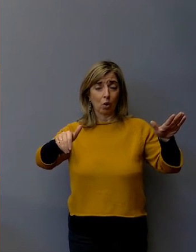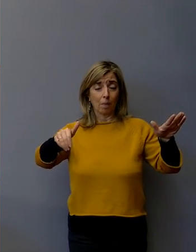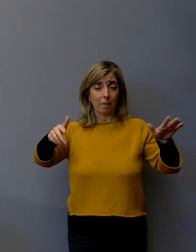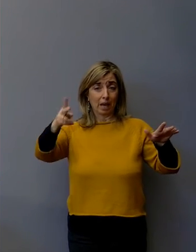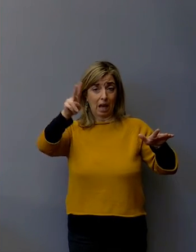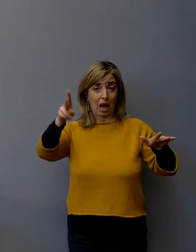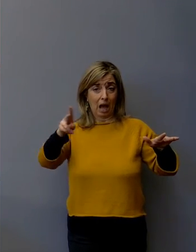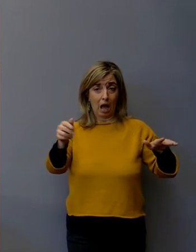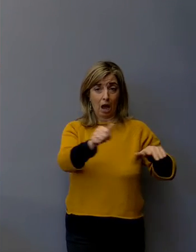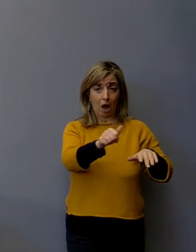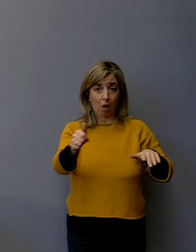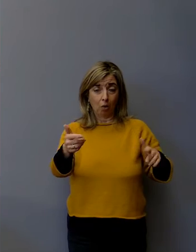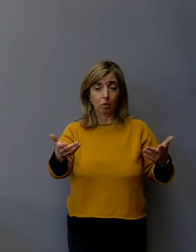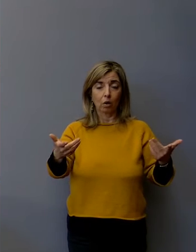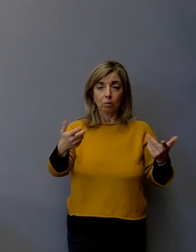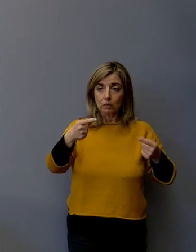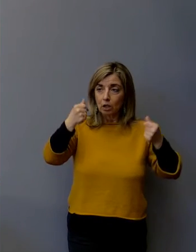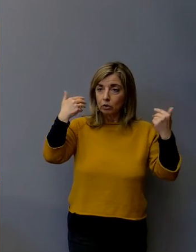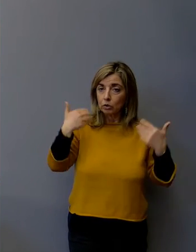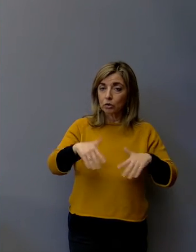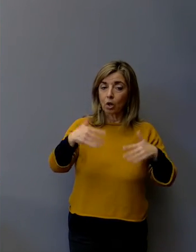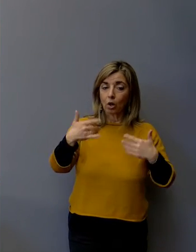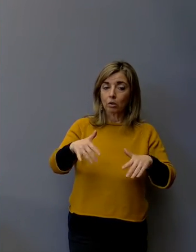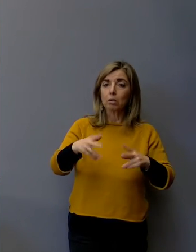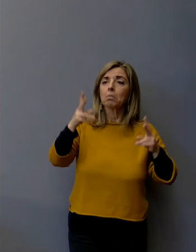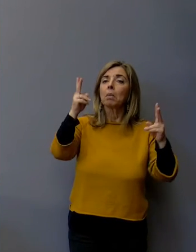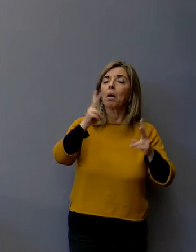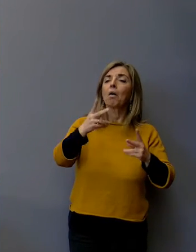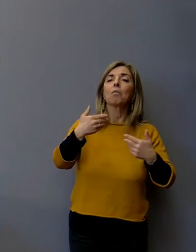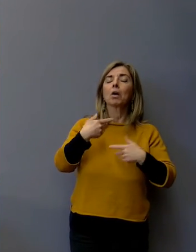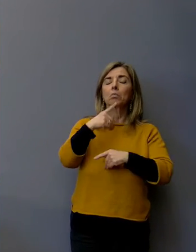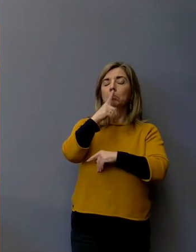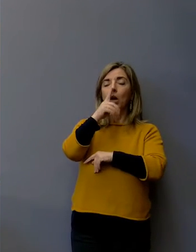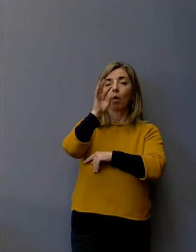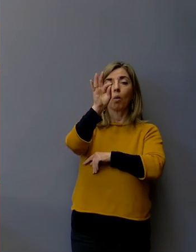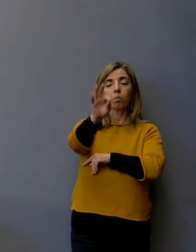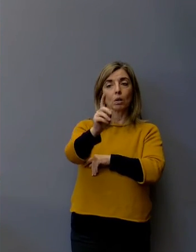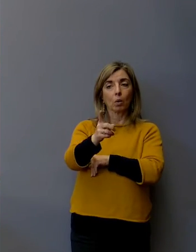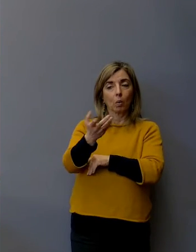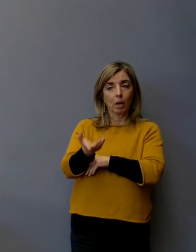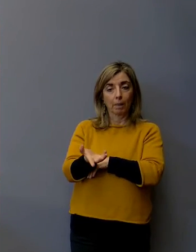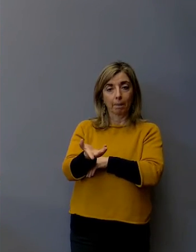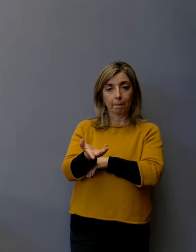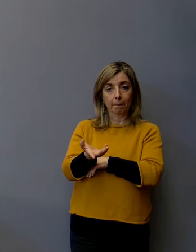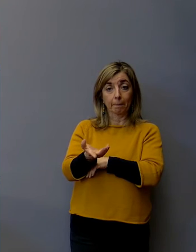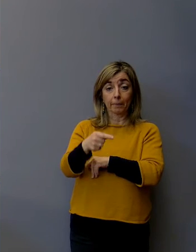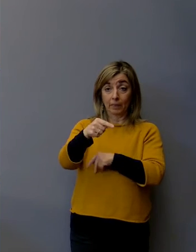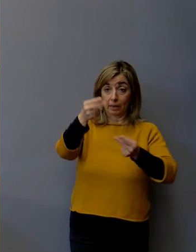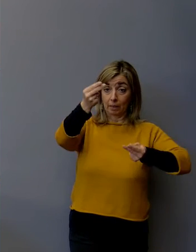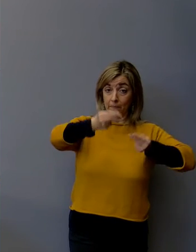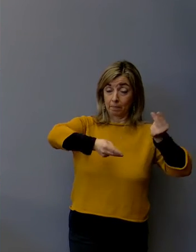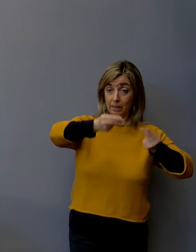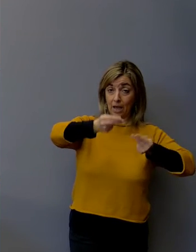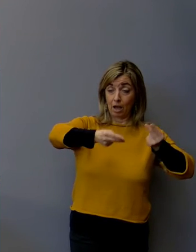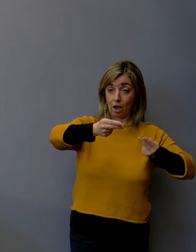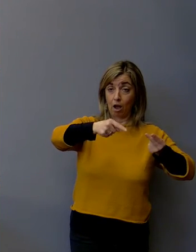certamente si può navigare ma ci permettiamo di dire qual è la direzione in cui stiamo navigando ecco questa bilancio manca l'idea che per superare